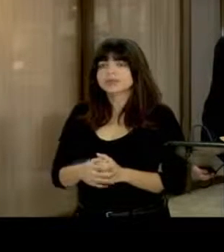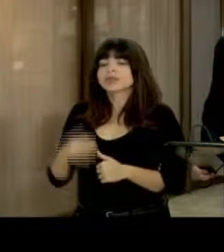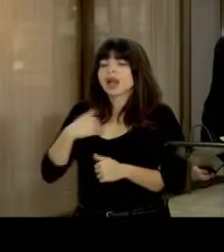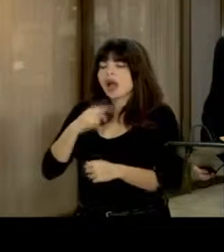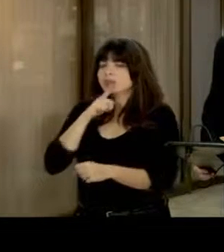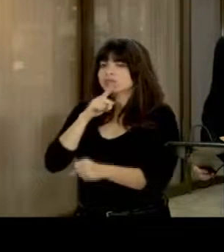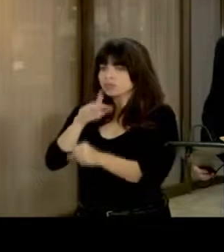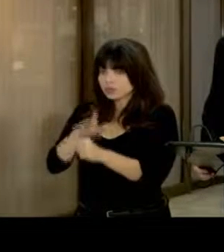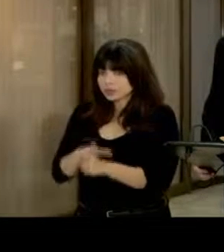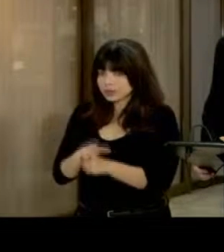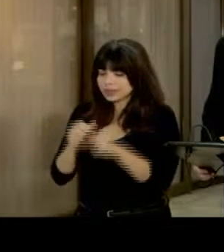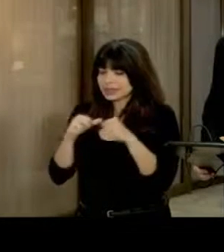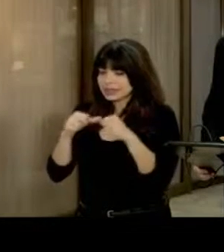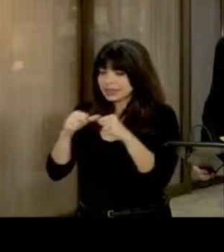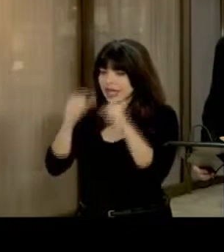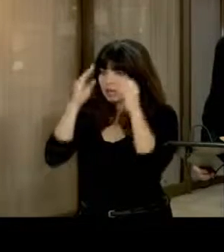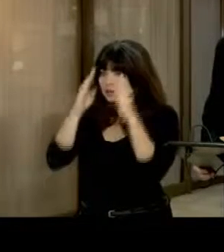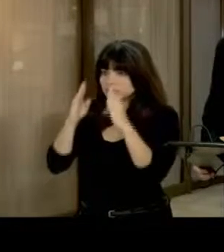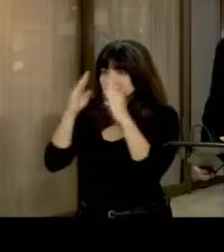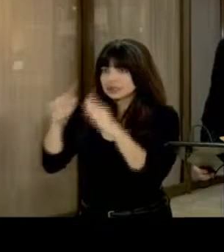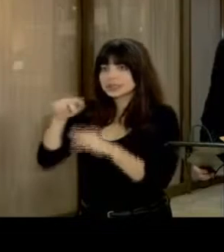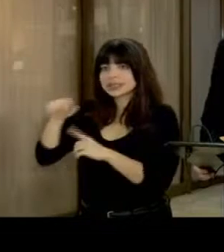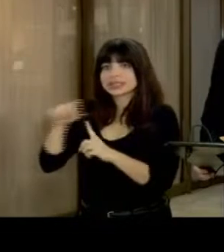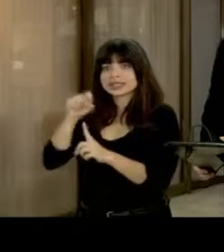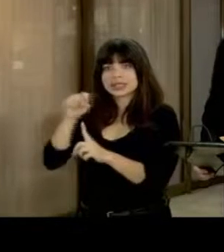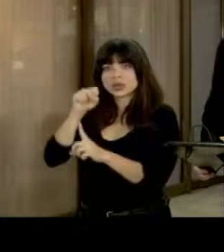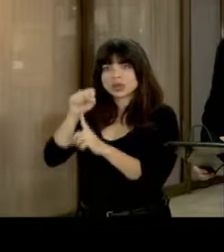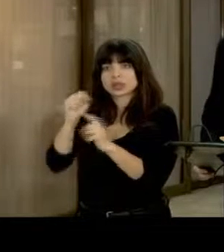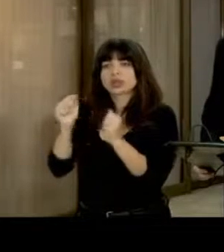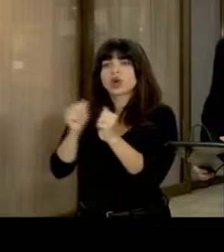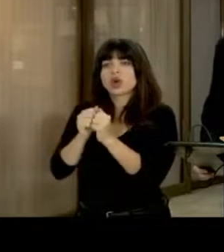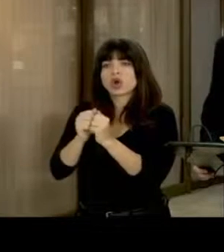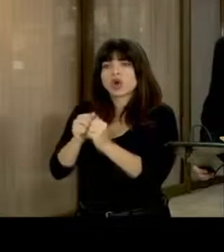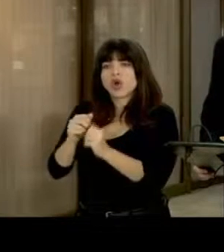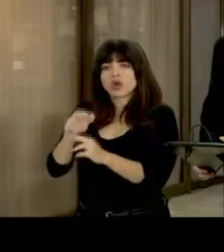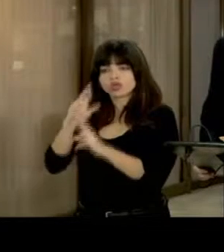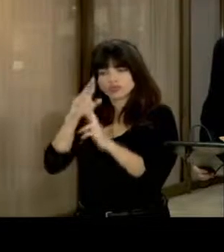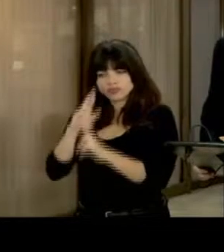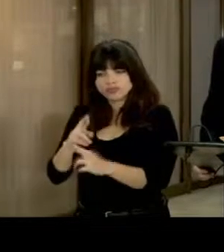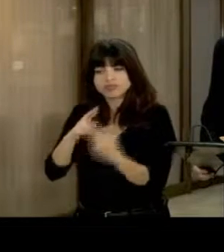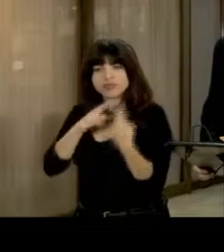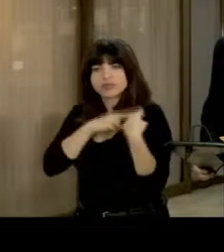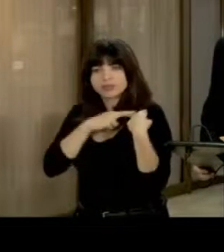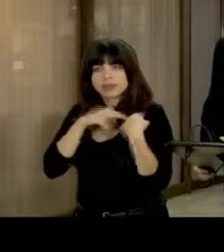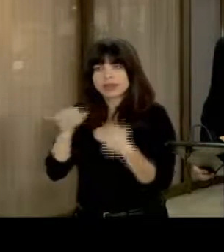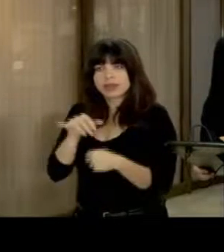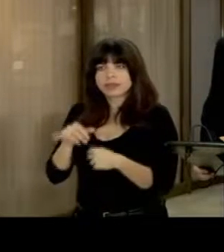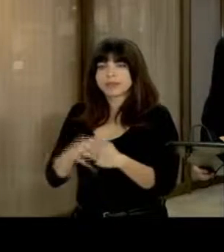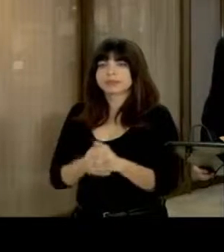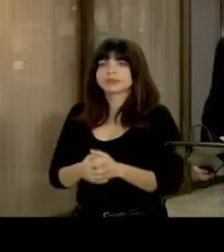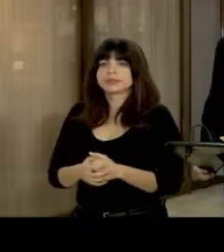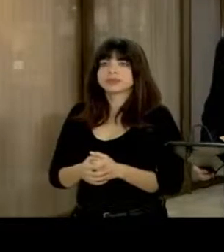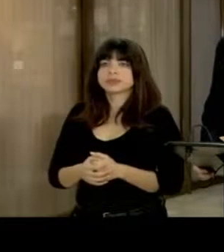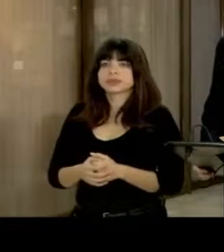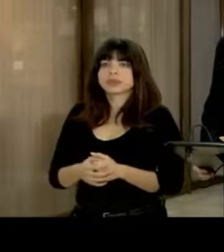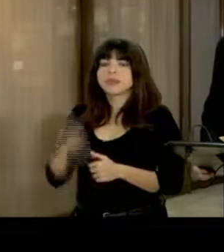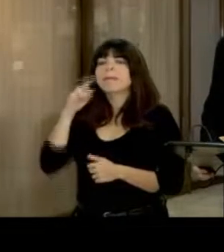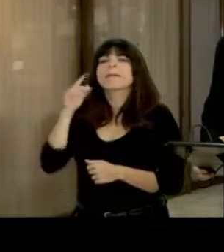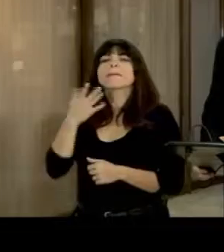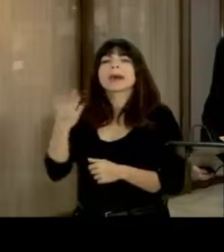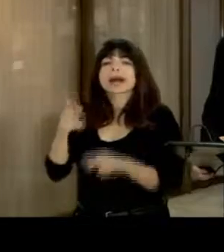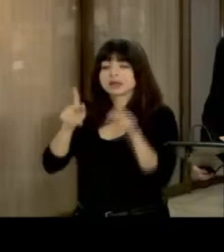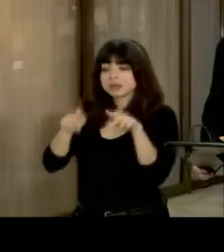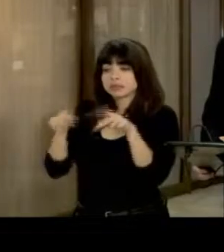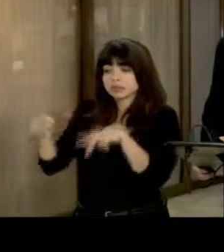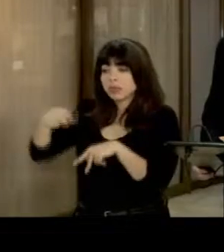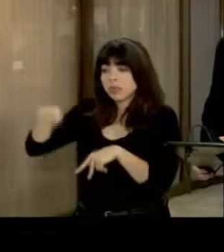compromete a seguir atendiendo esta situación con diligencia y responsabilidad para que la